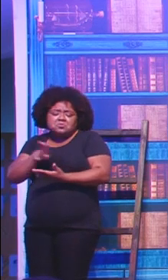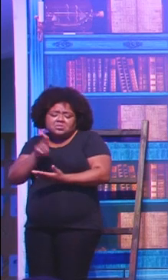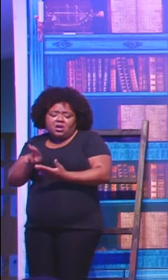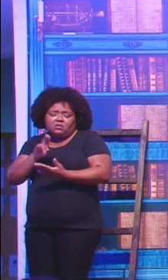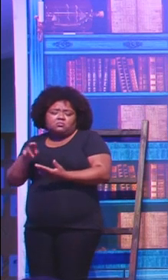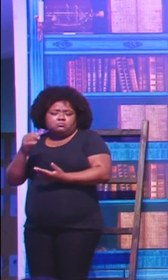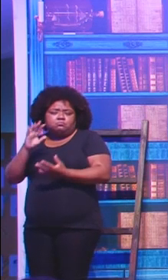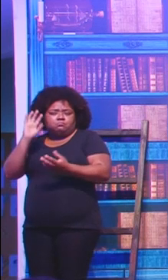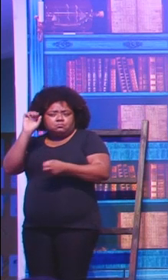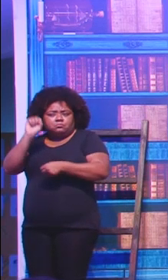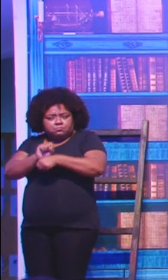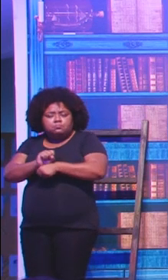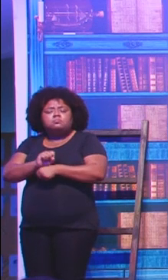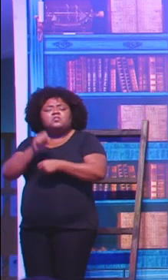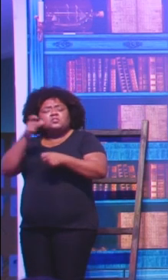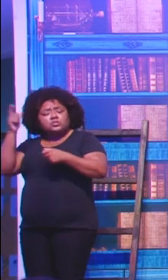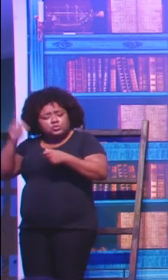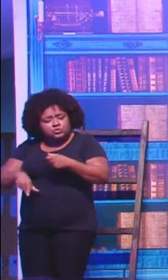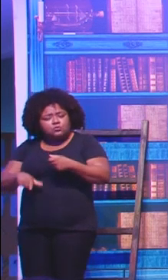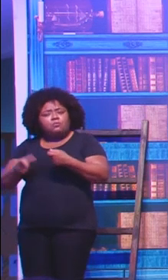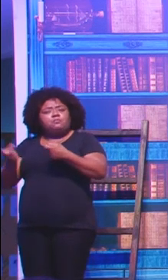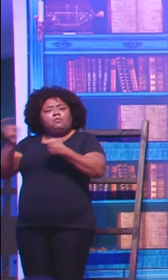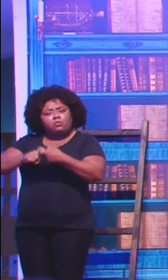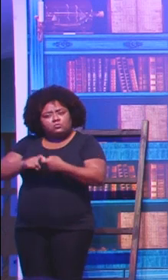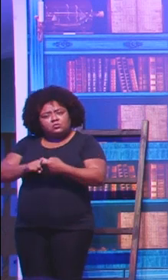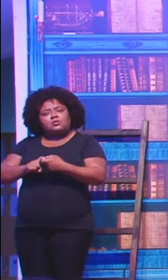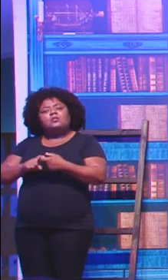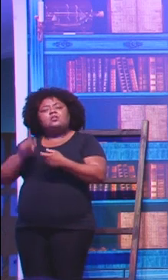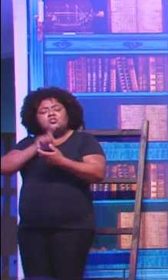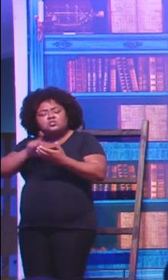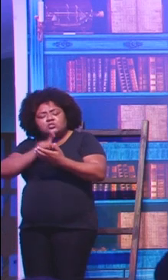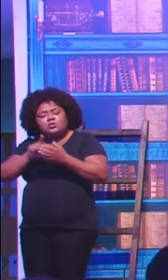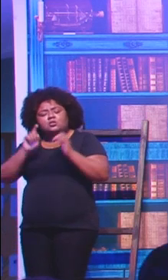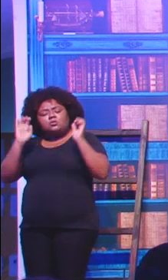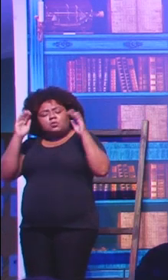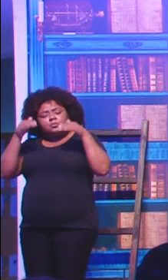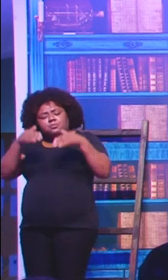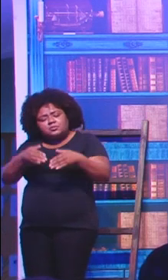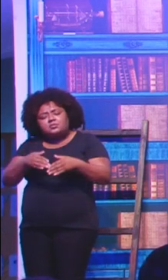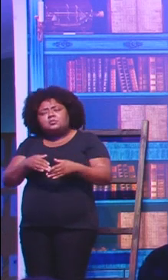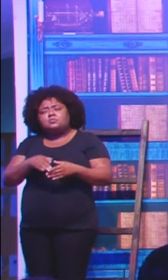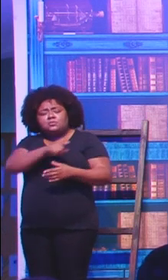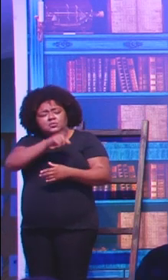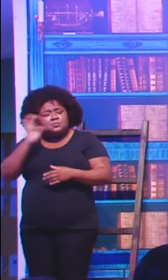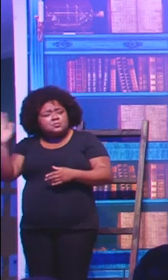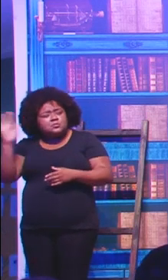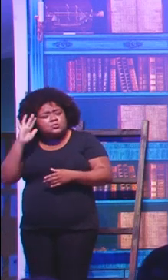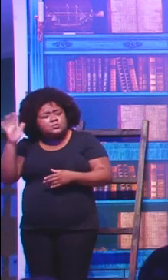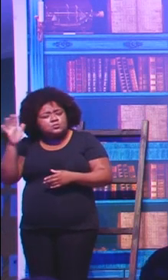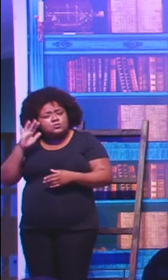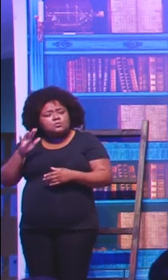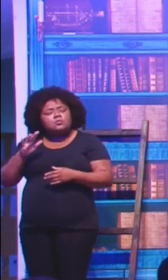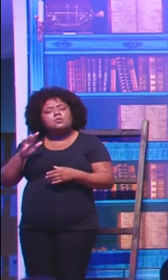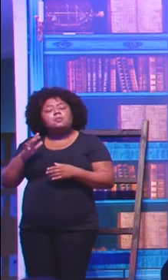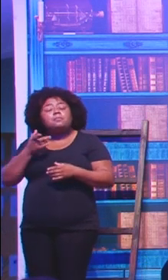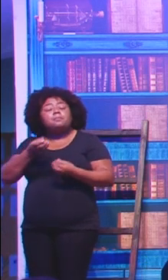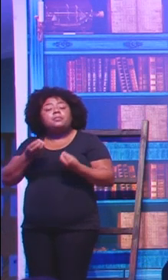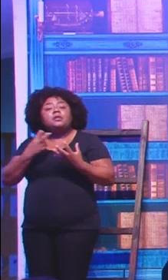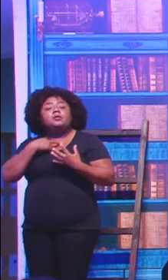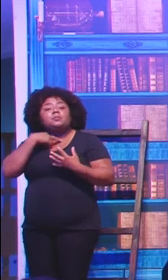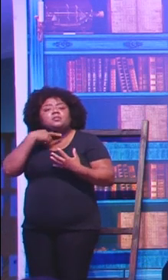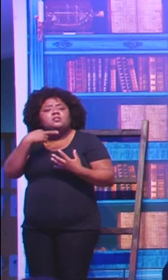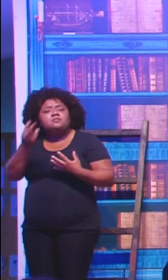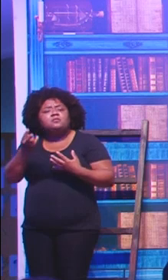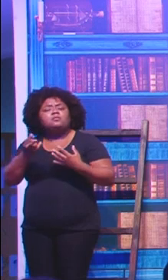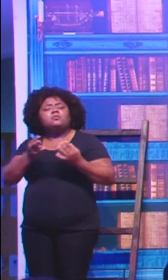se, quando você... Você pensou, de fato, nisso para poder dar voz a essa classe